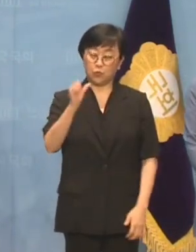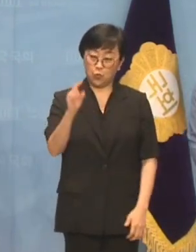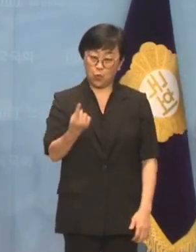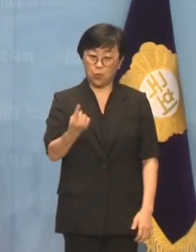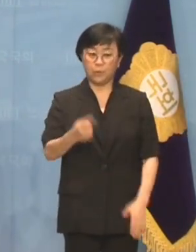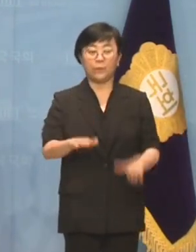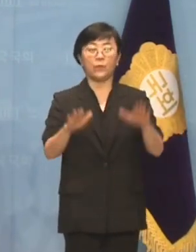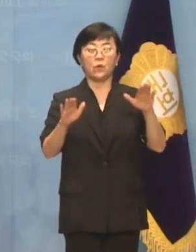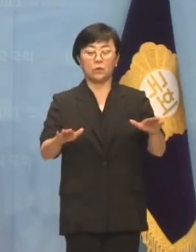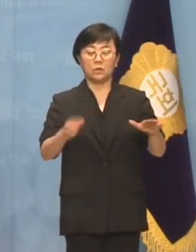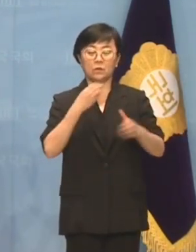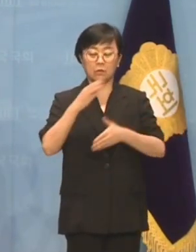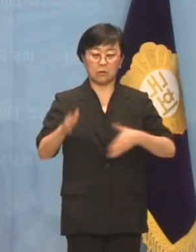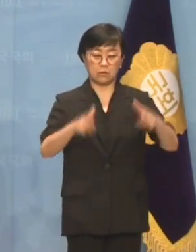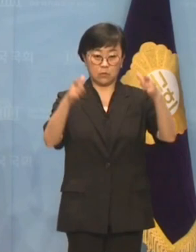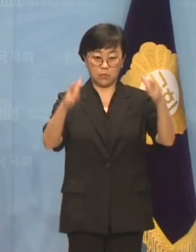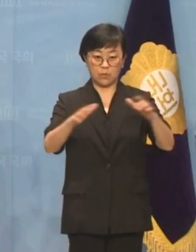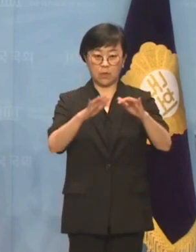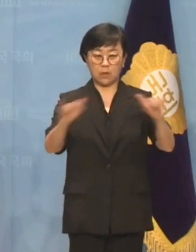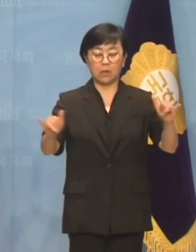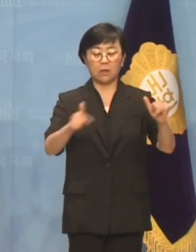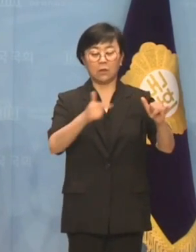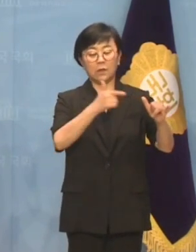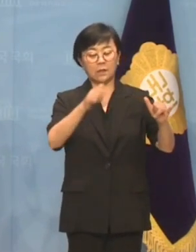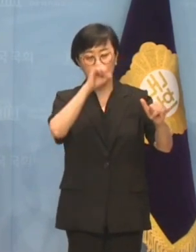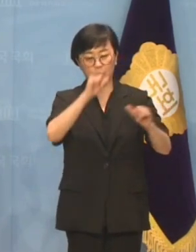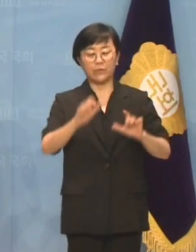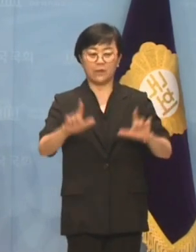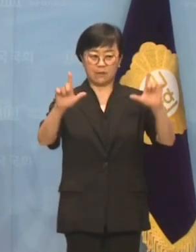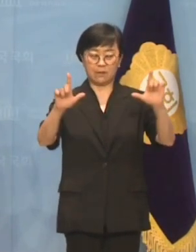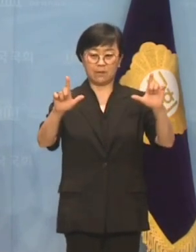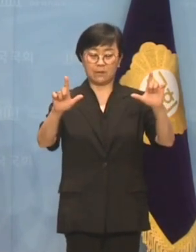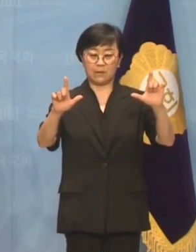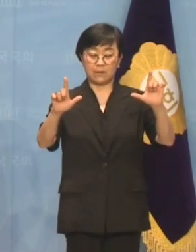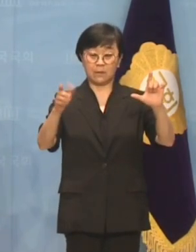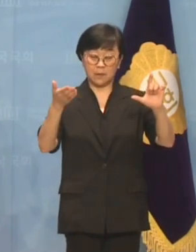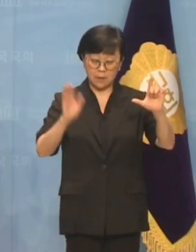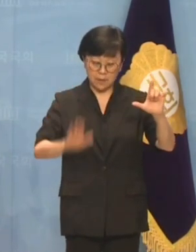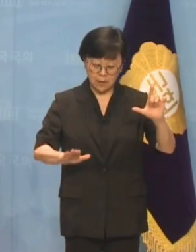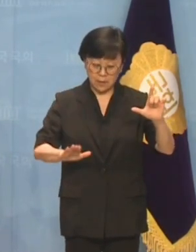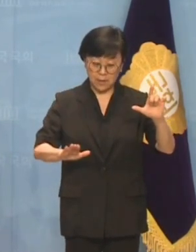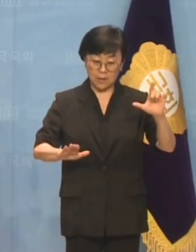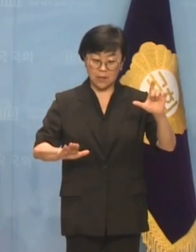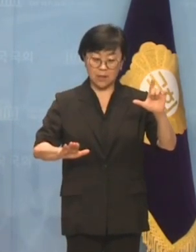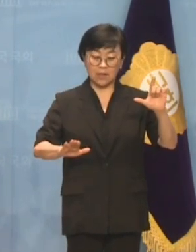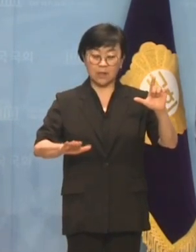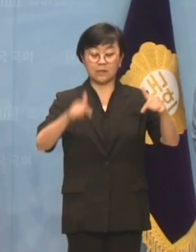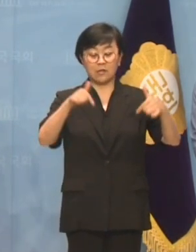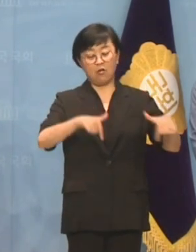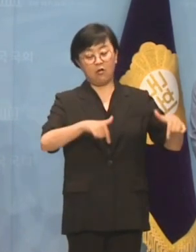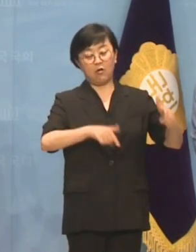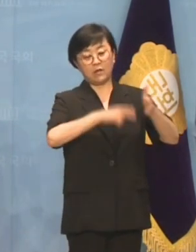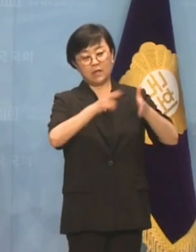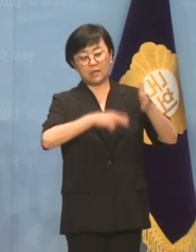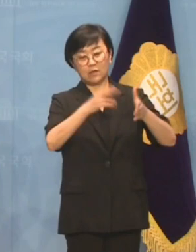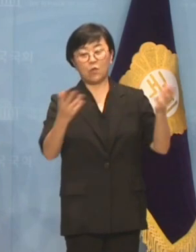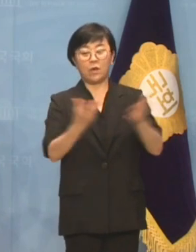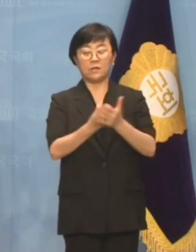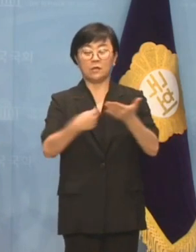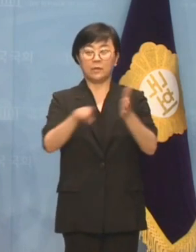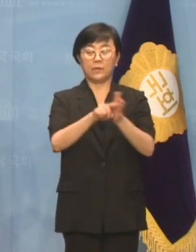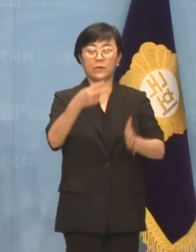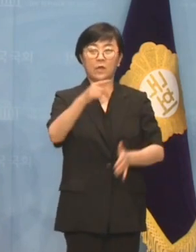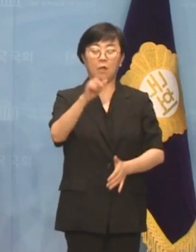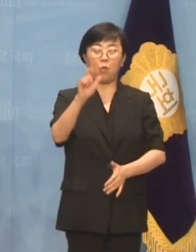오늘은 사실 그 경기 도민들에게는 굉장히 경사스러운 날입니다. 그건 서해선을 완성시키기 위해서